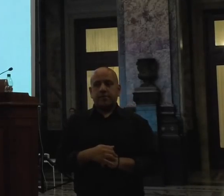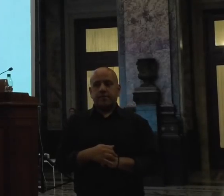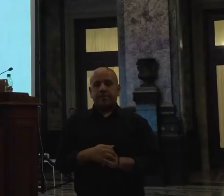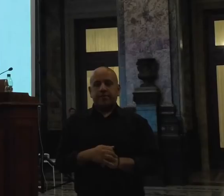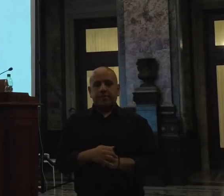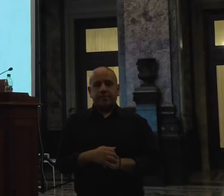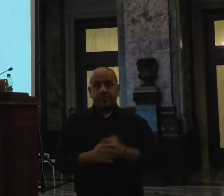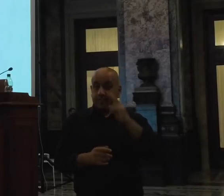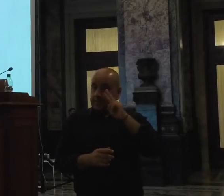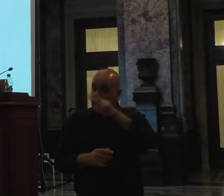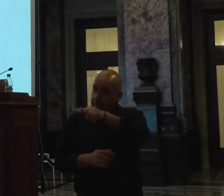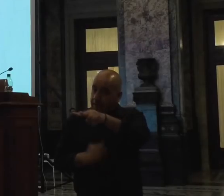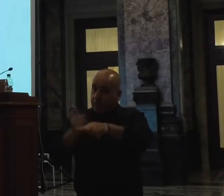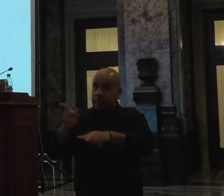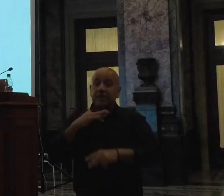sí. Eso.